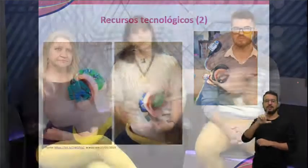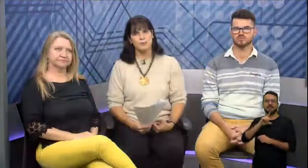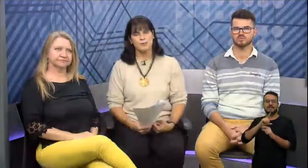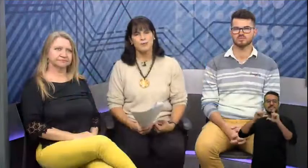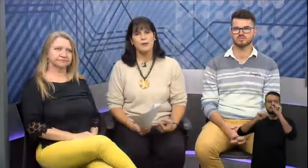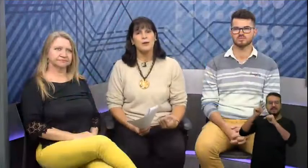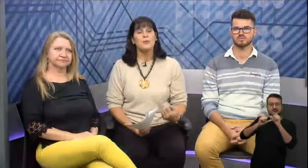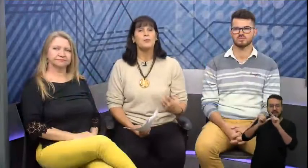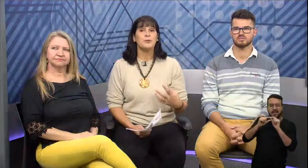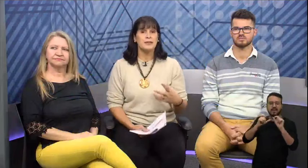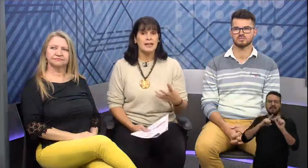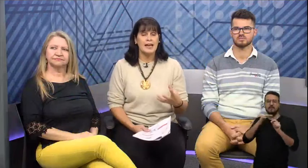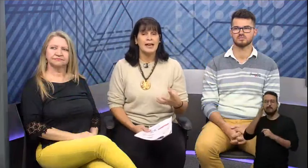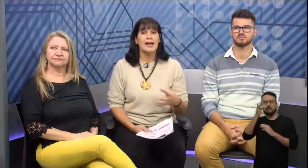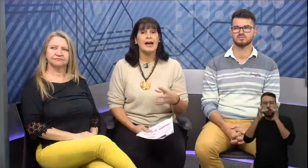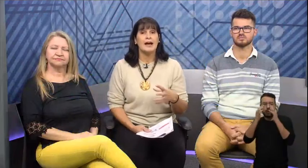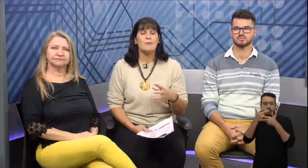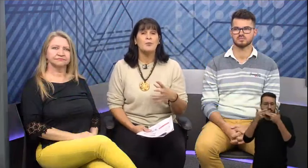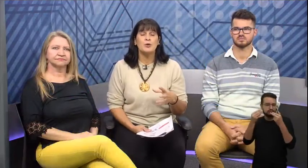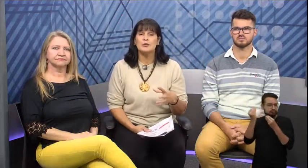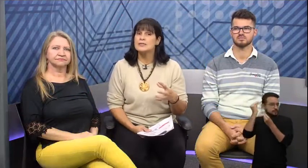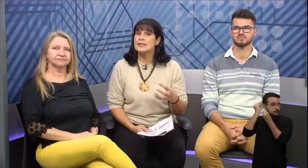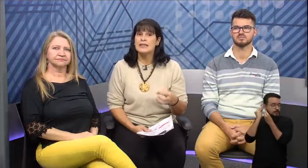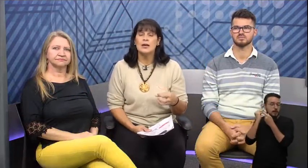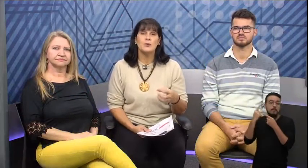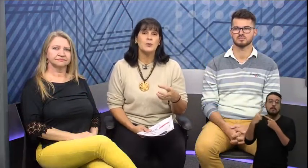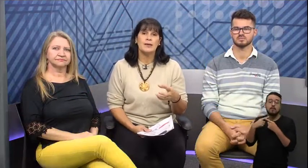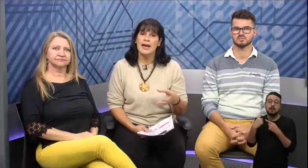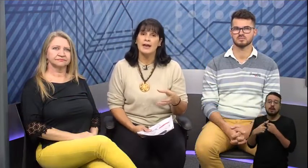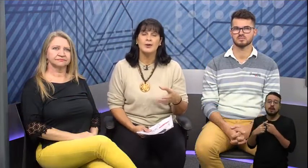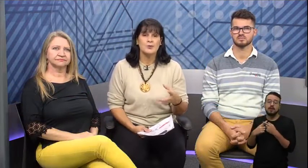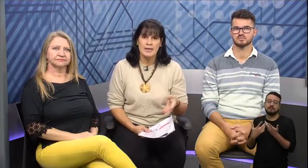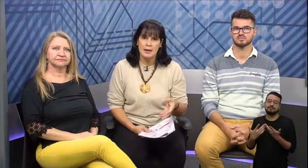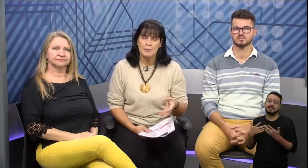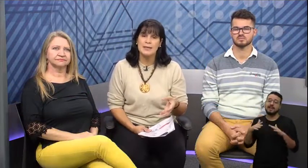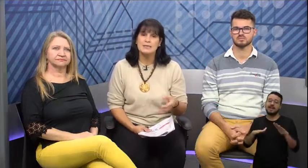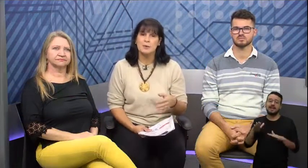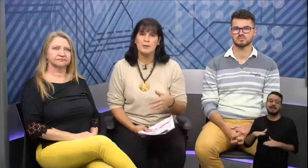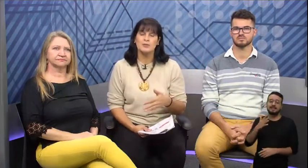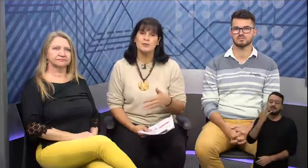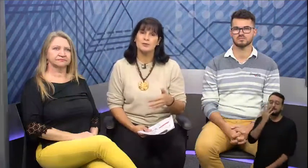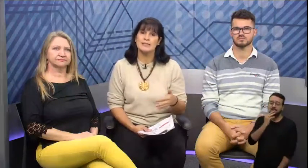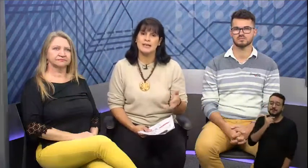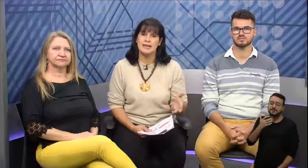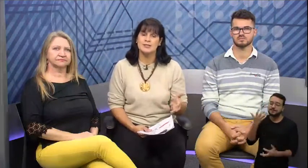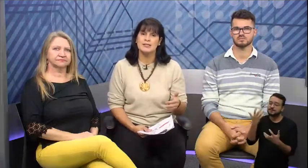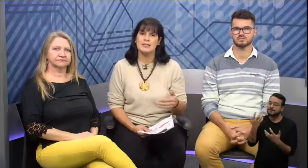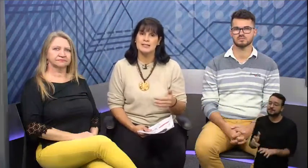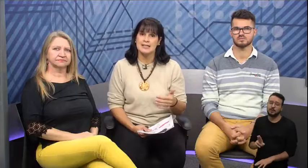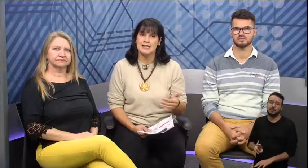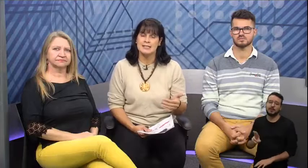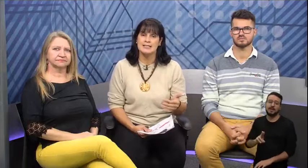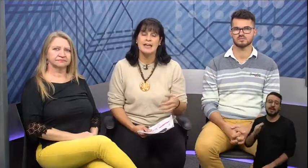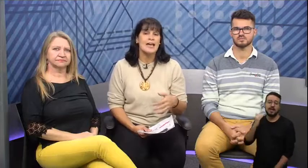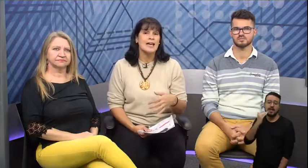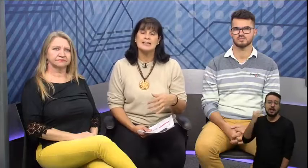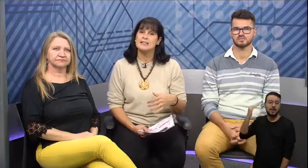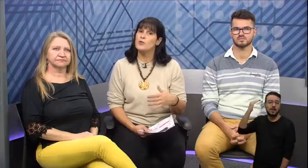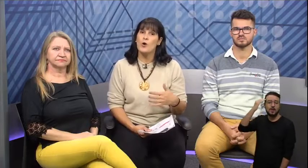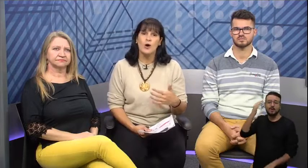isso? Porque muitos não querem usar, principalmente os adolescentes e as crianças. Eles não